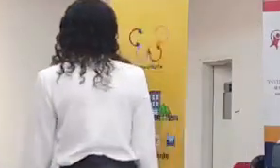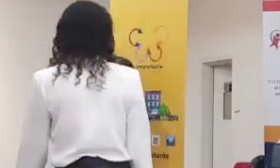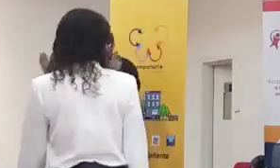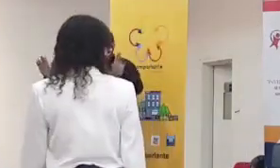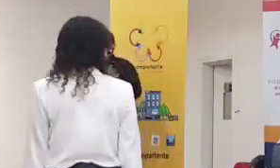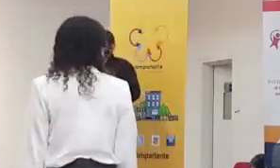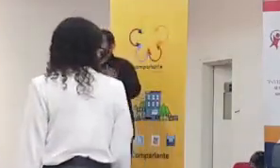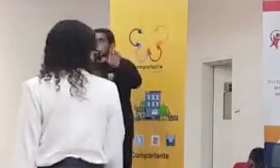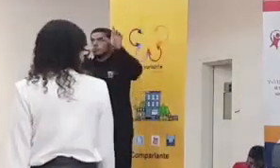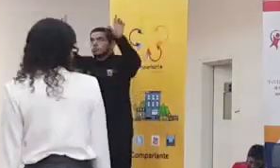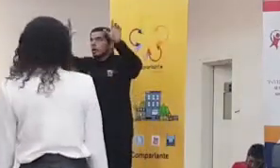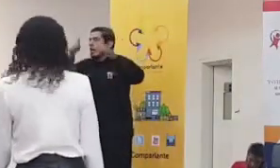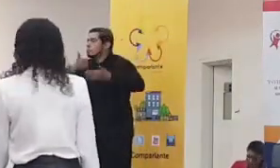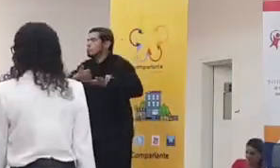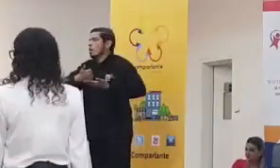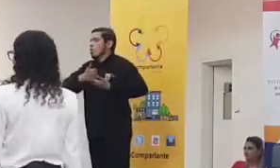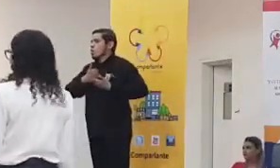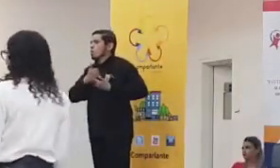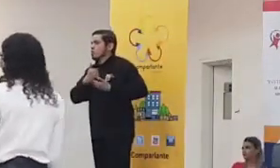salvavidas.